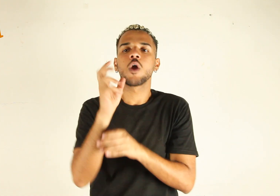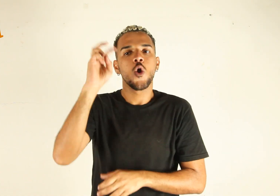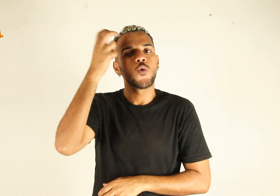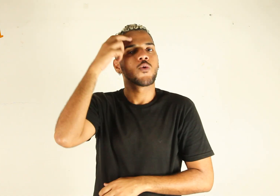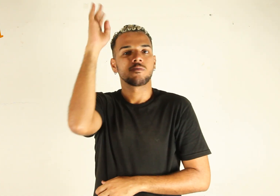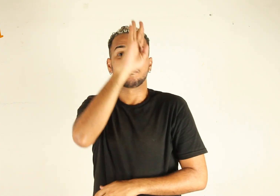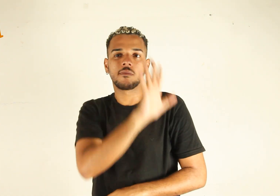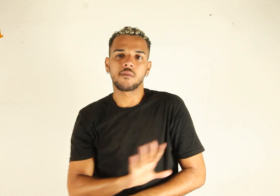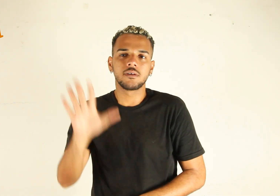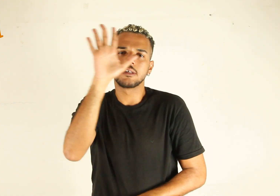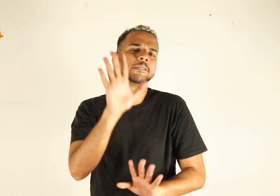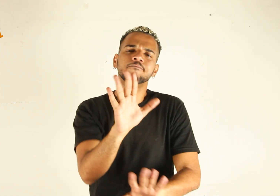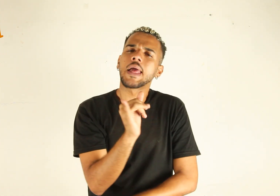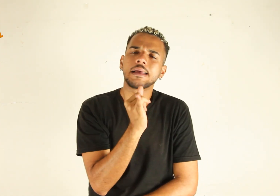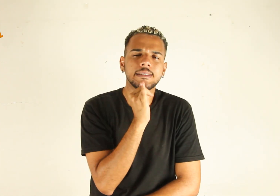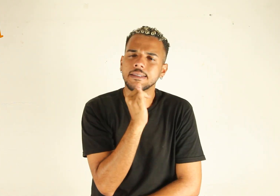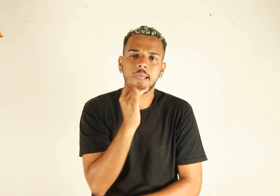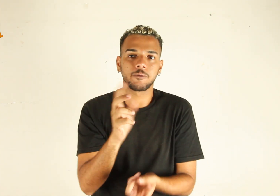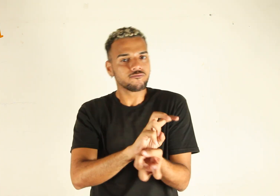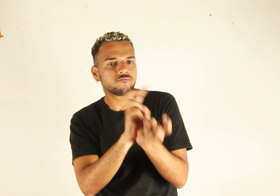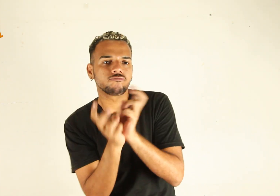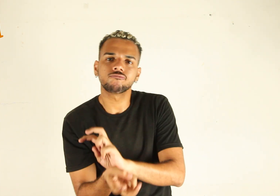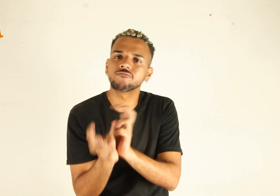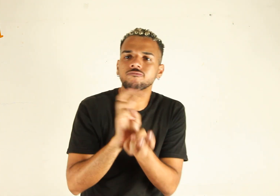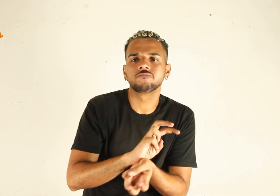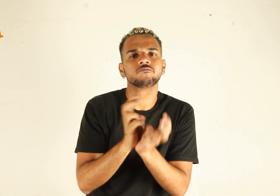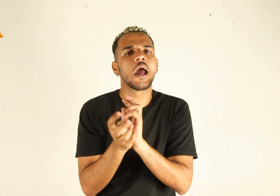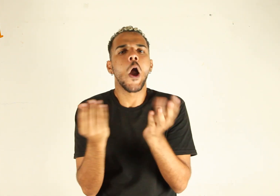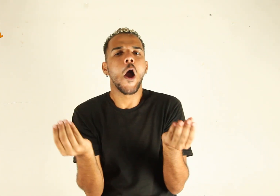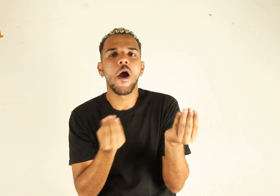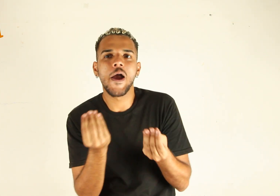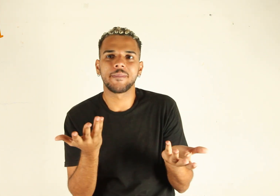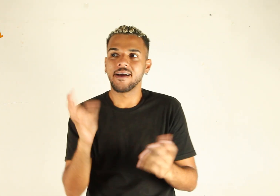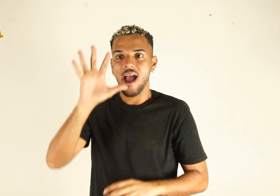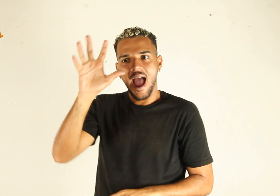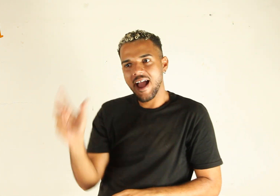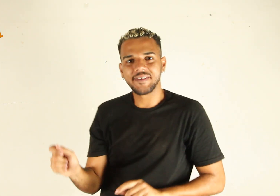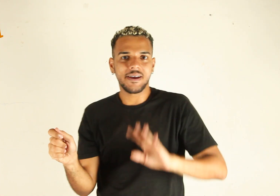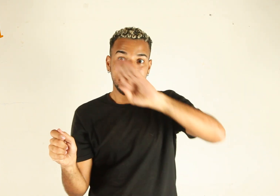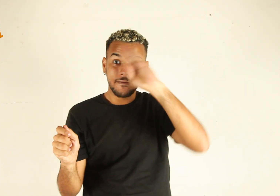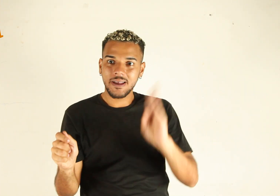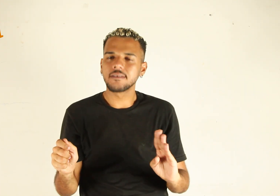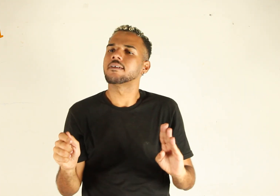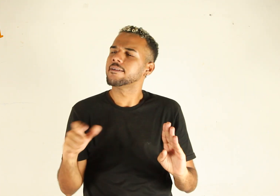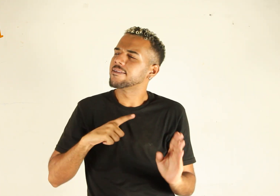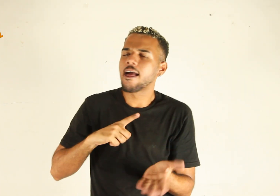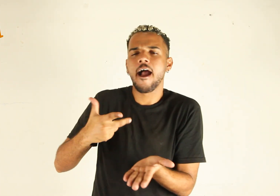a legitimidade que possui, sendo até alvo de preconceito. Não se sabe ao certo quando a capoeira passou a ser chamada